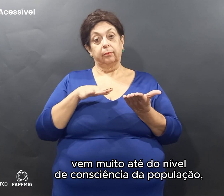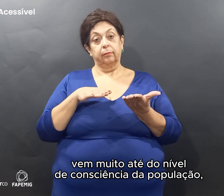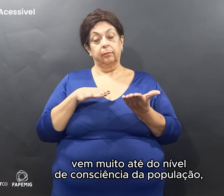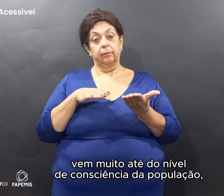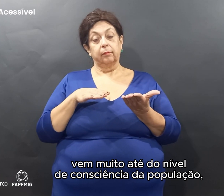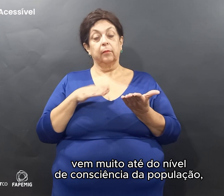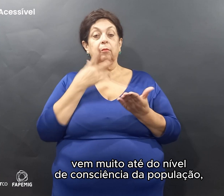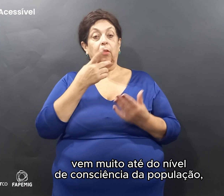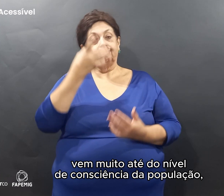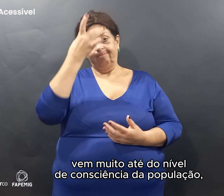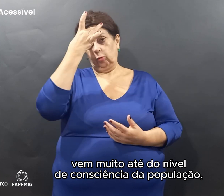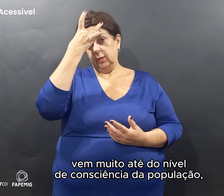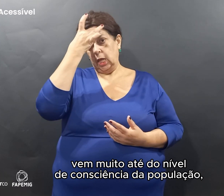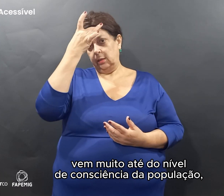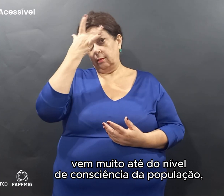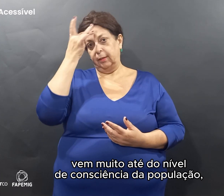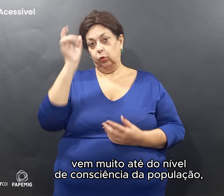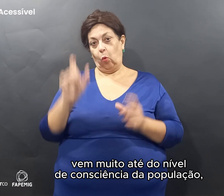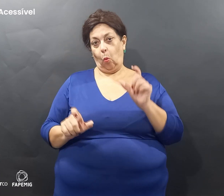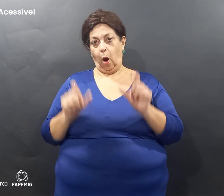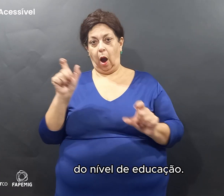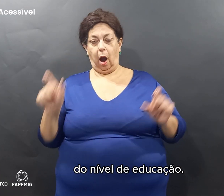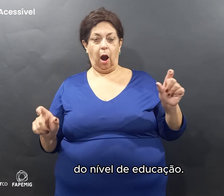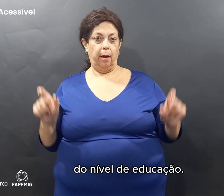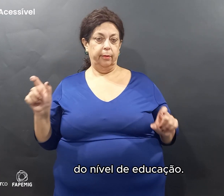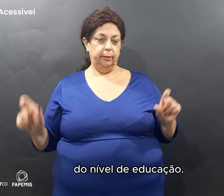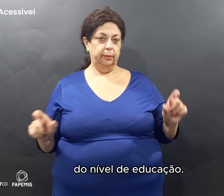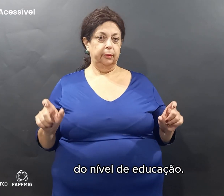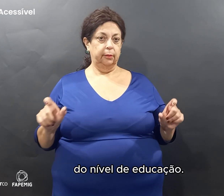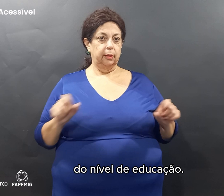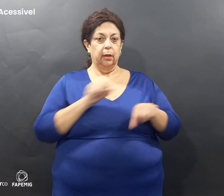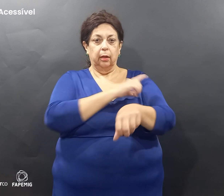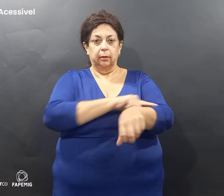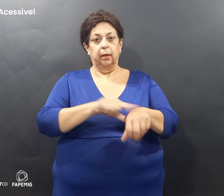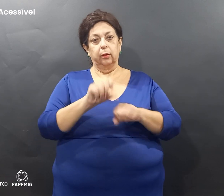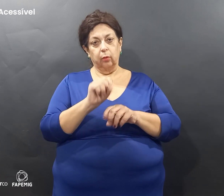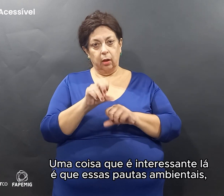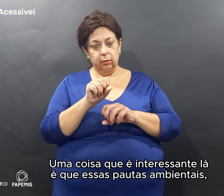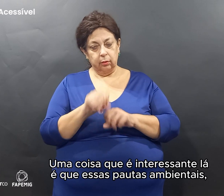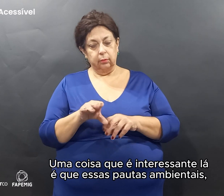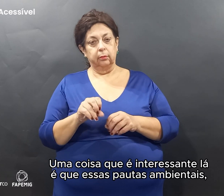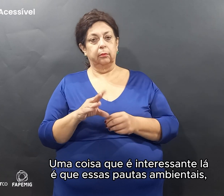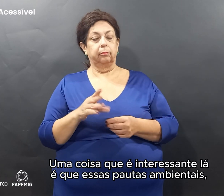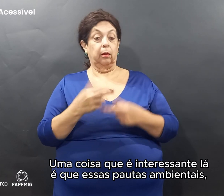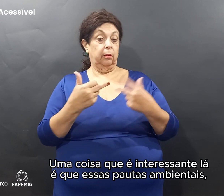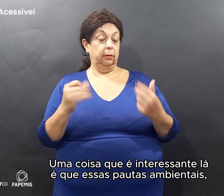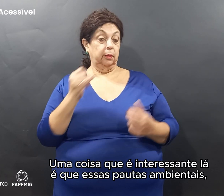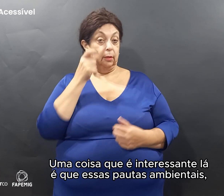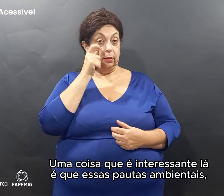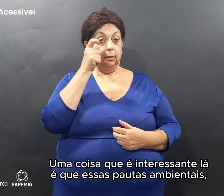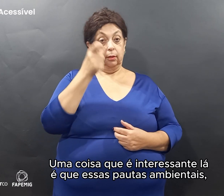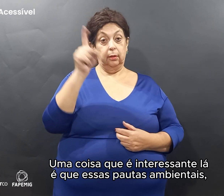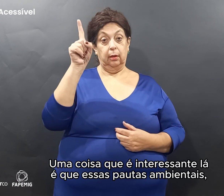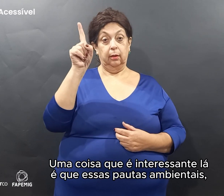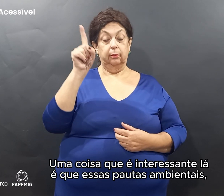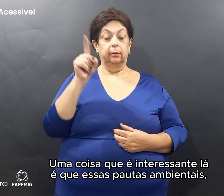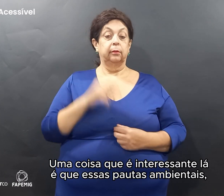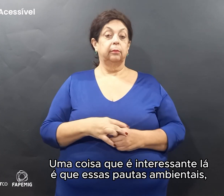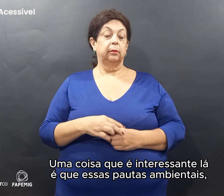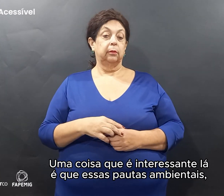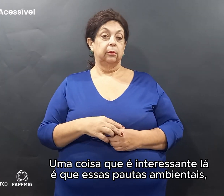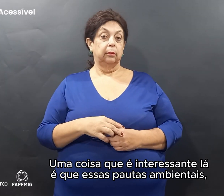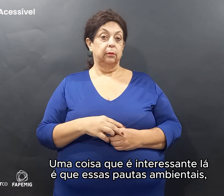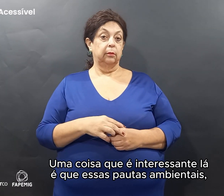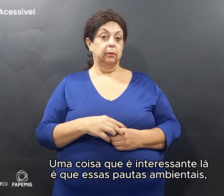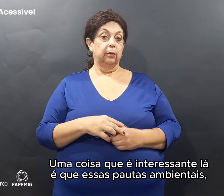do nível de consciência da população, do nível de educação. Uma coisa que é interessante lá é que